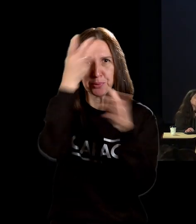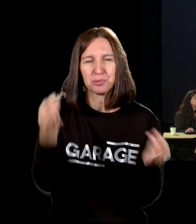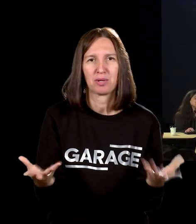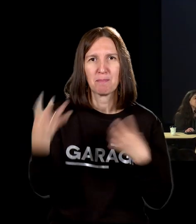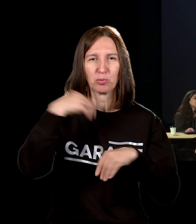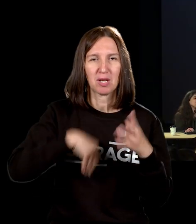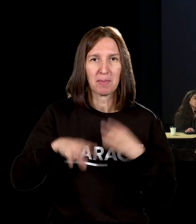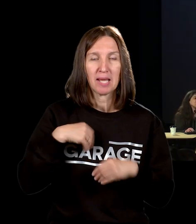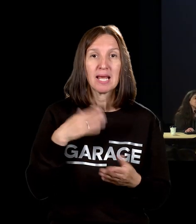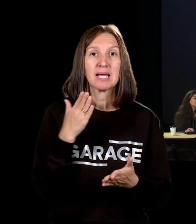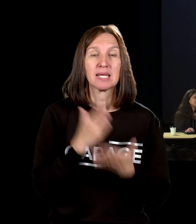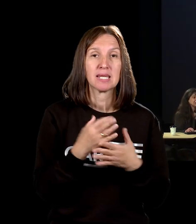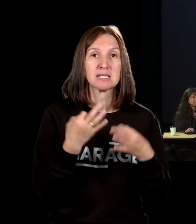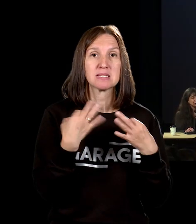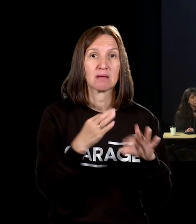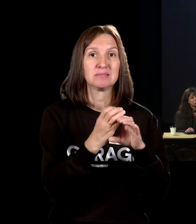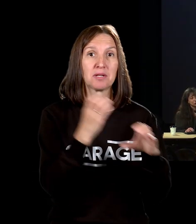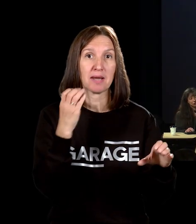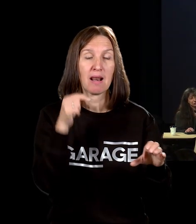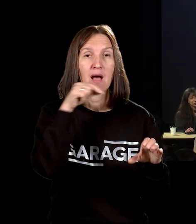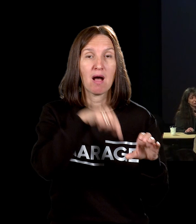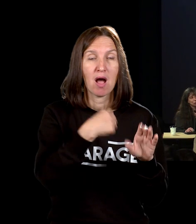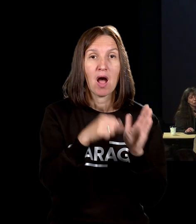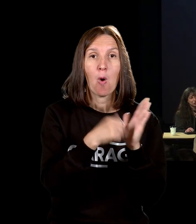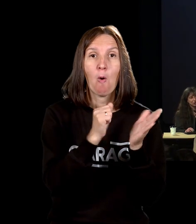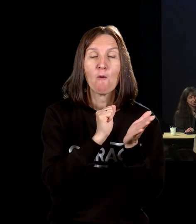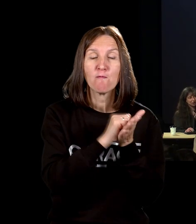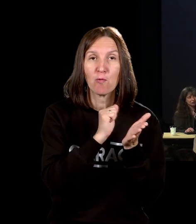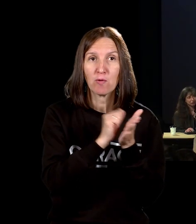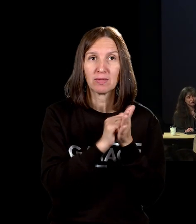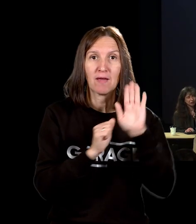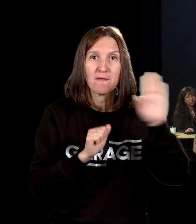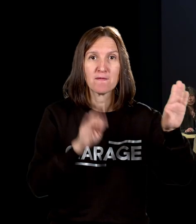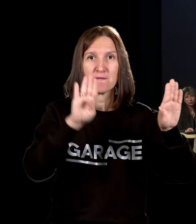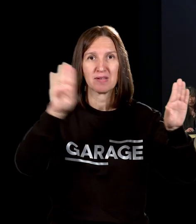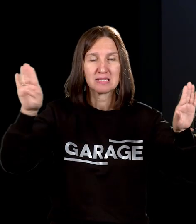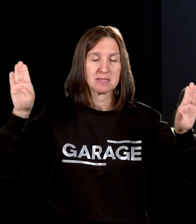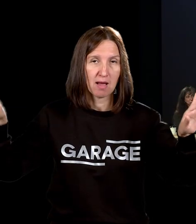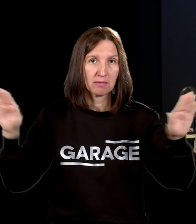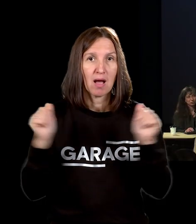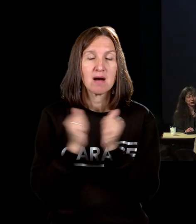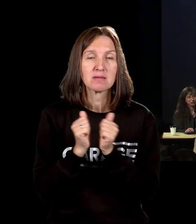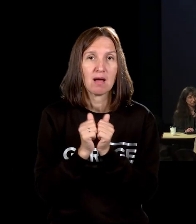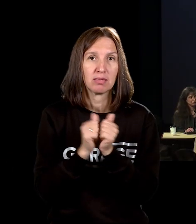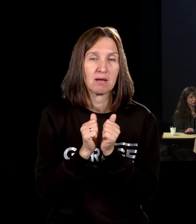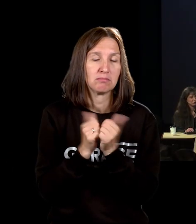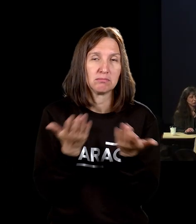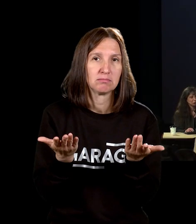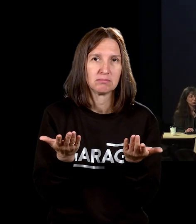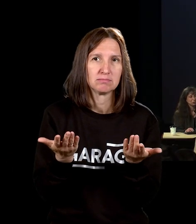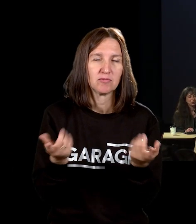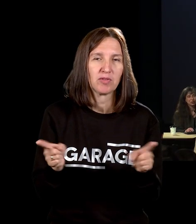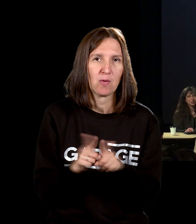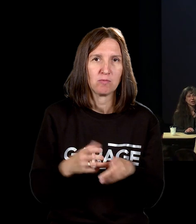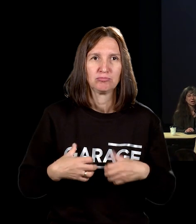И есть трейлер, где эти афорты висят, в том числе среди вот таких вот того, что может висеть вот в таком